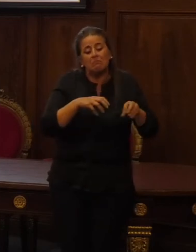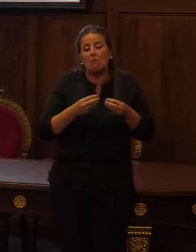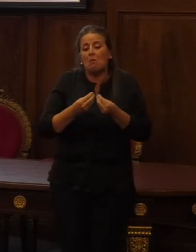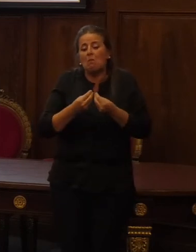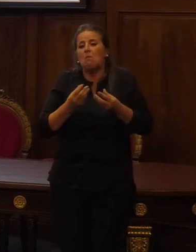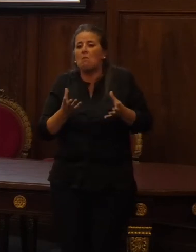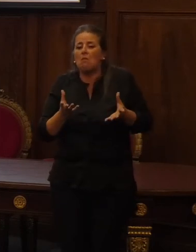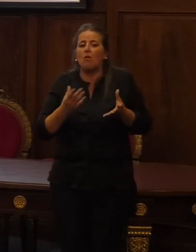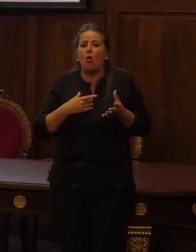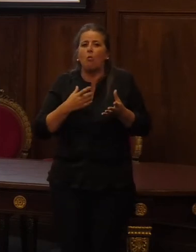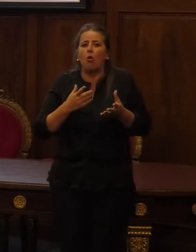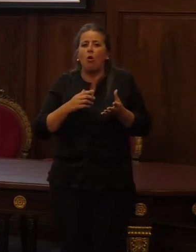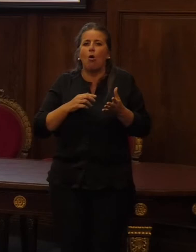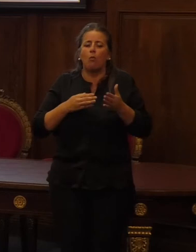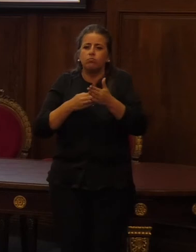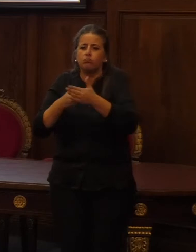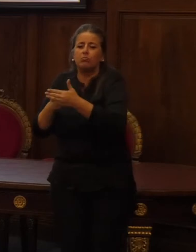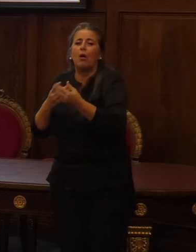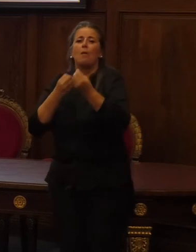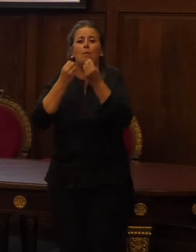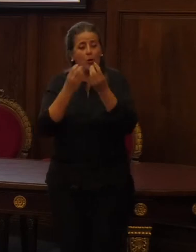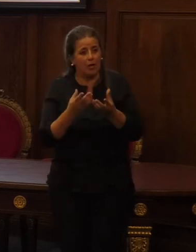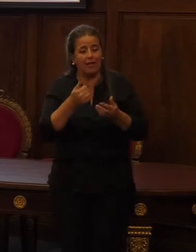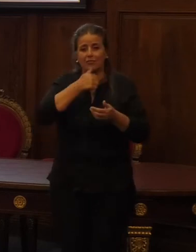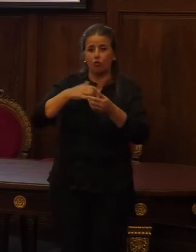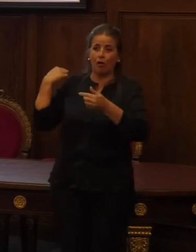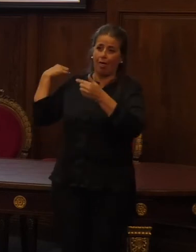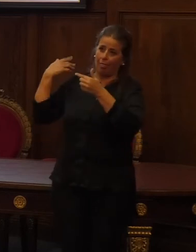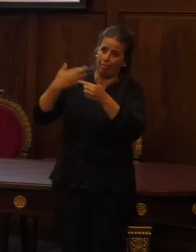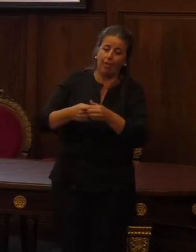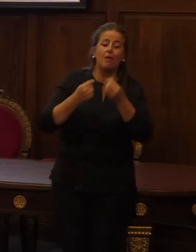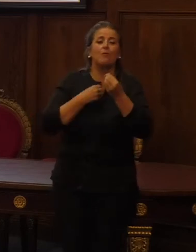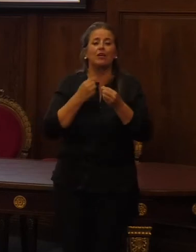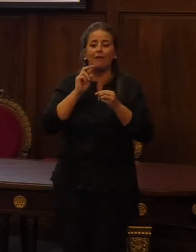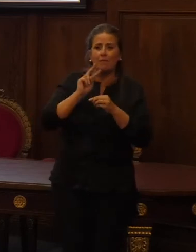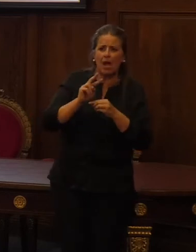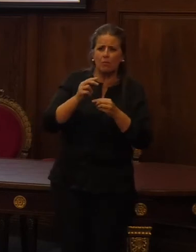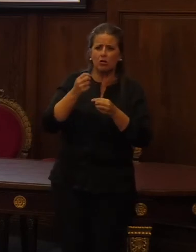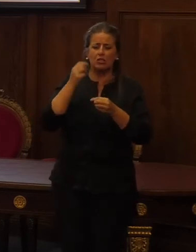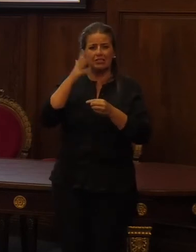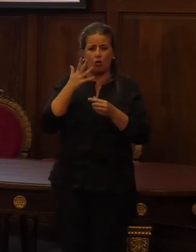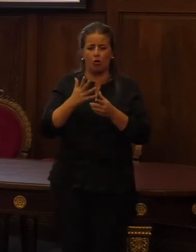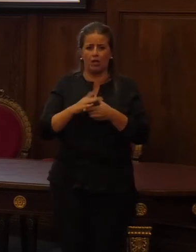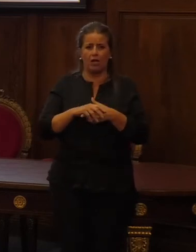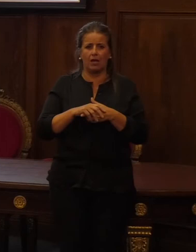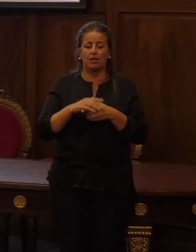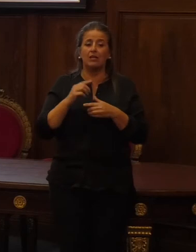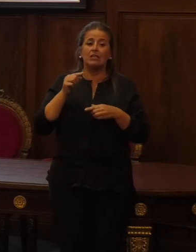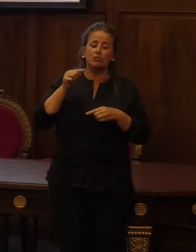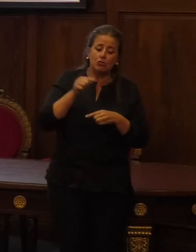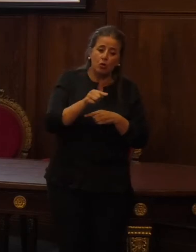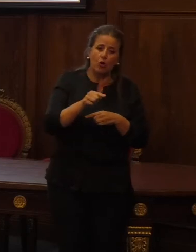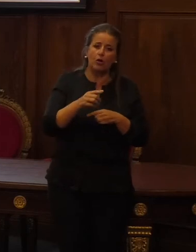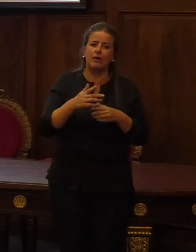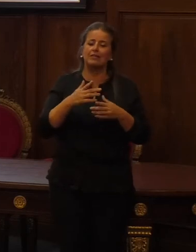estos relatos de nuestra historia y relaciones de nuestras formas de ver la psicología. Son eso,